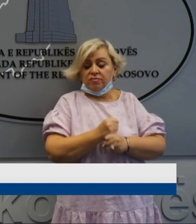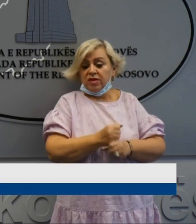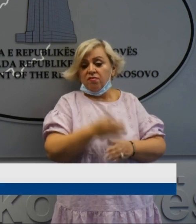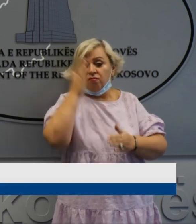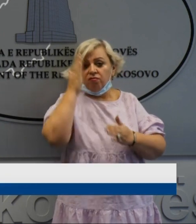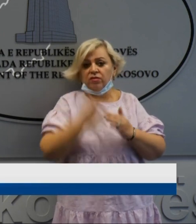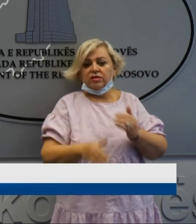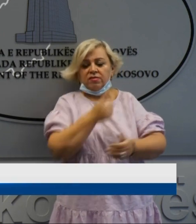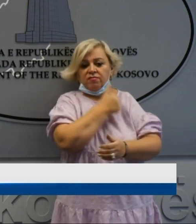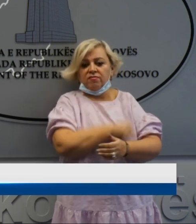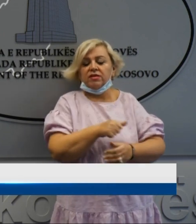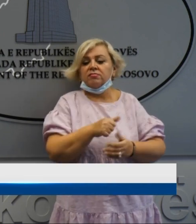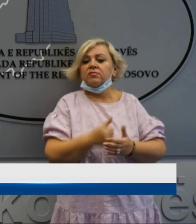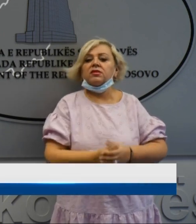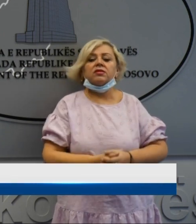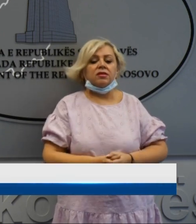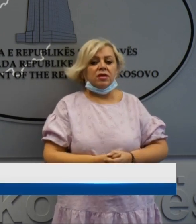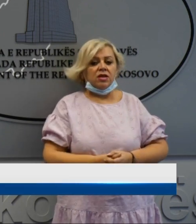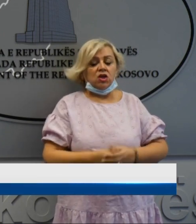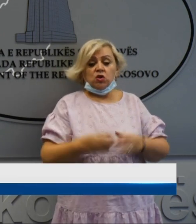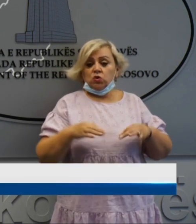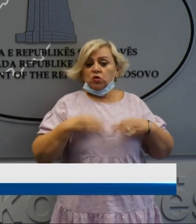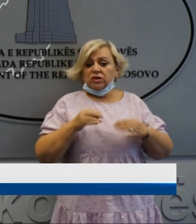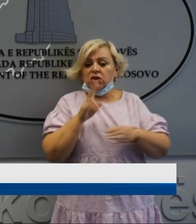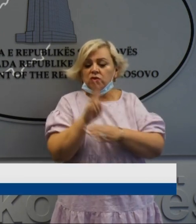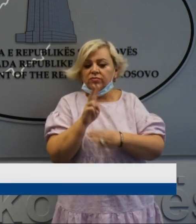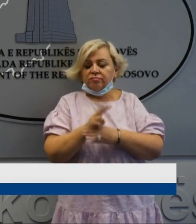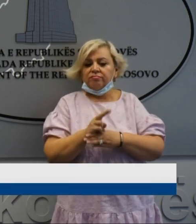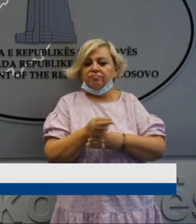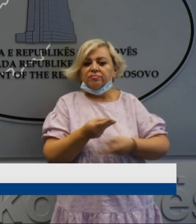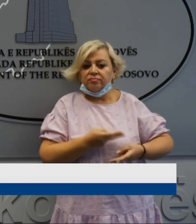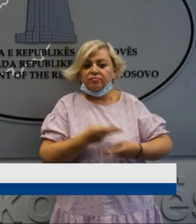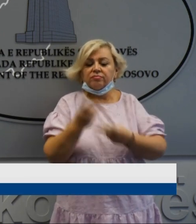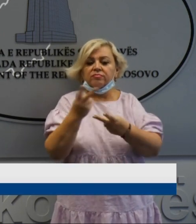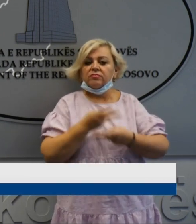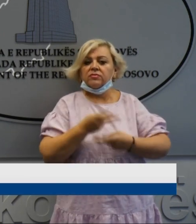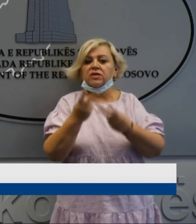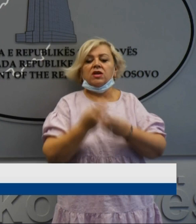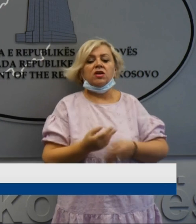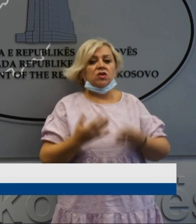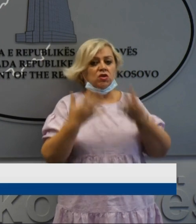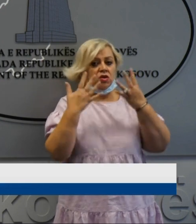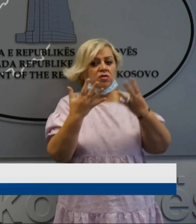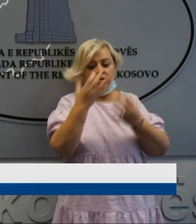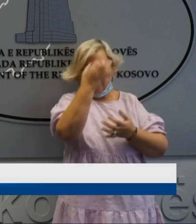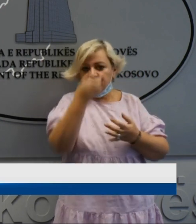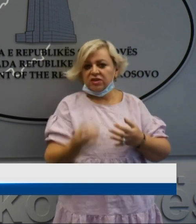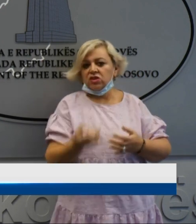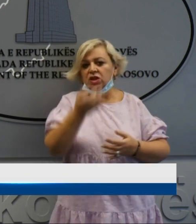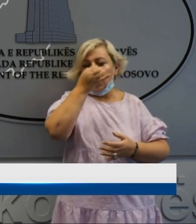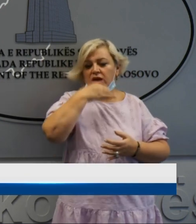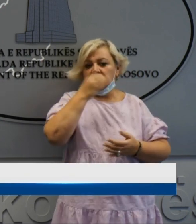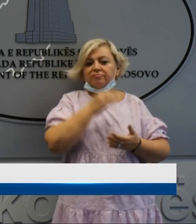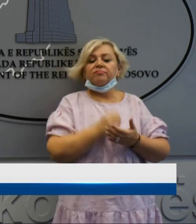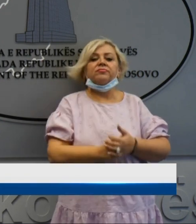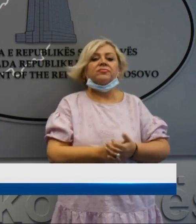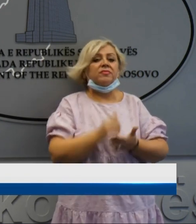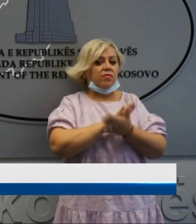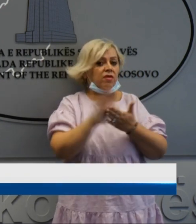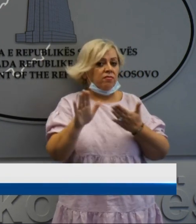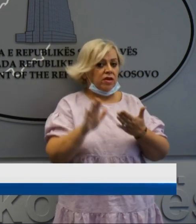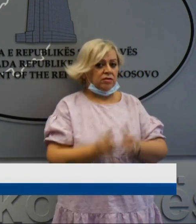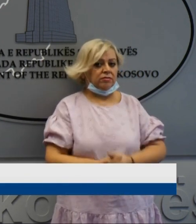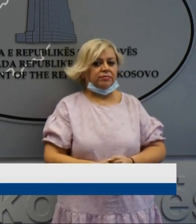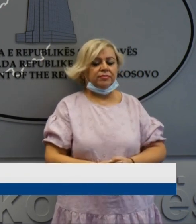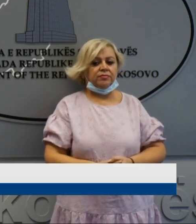fund të vitit kujdesi parësor shëndetësor do të furnizohet me mbi 90% të barnave nga lista e